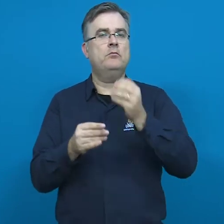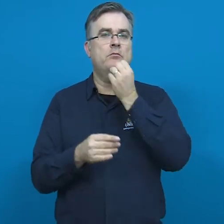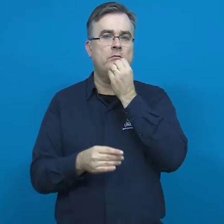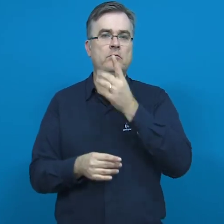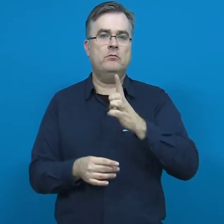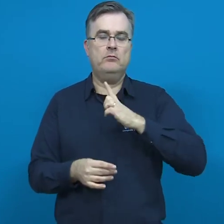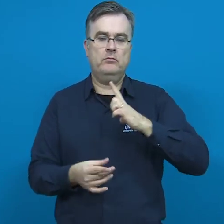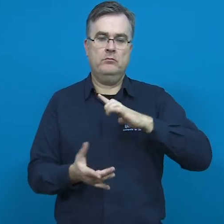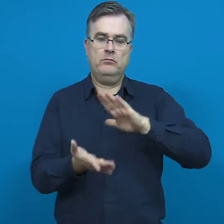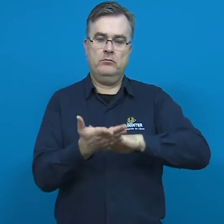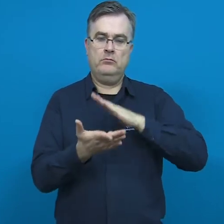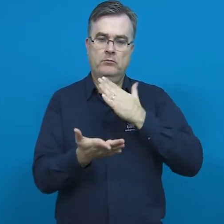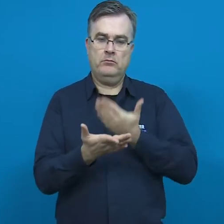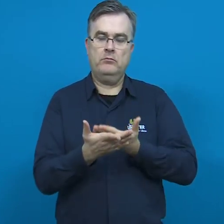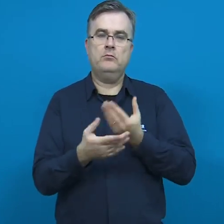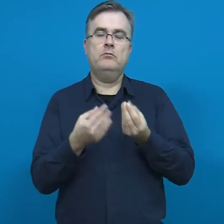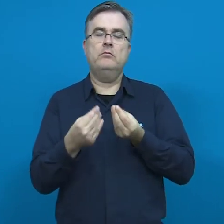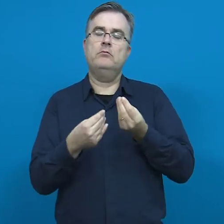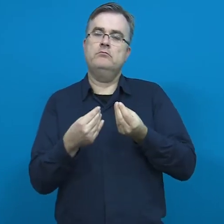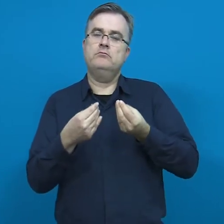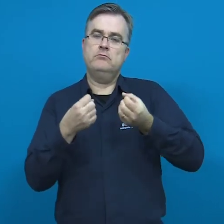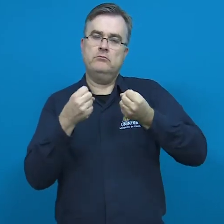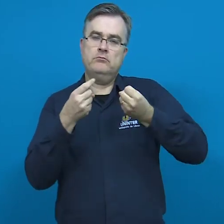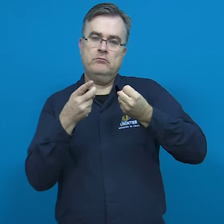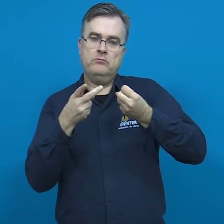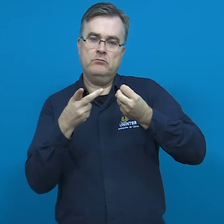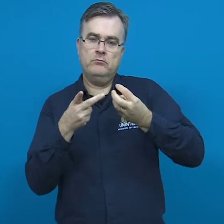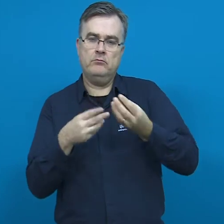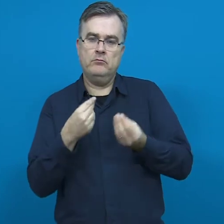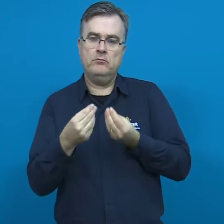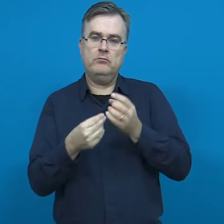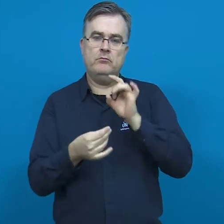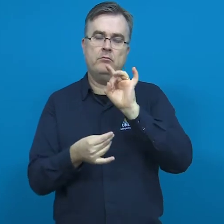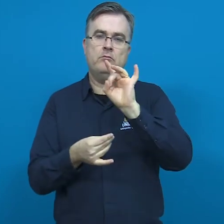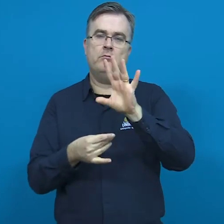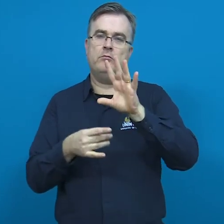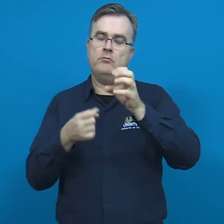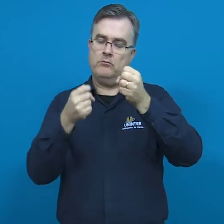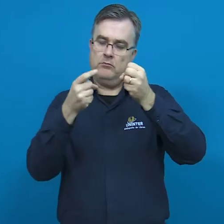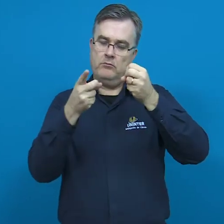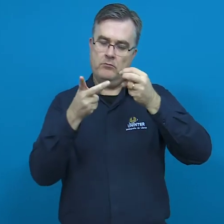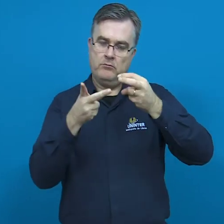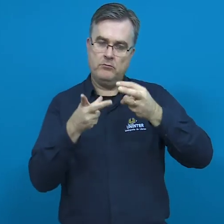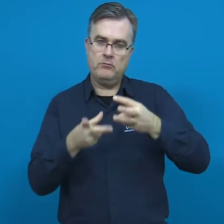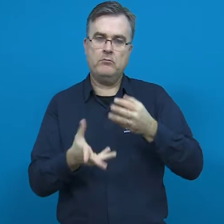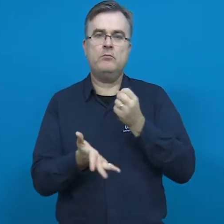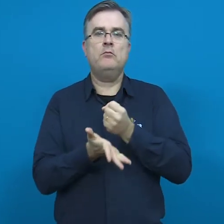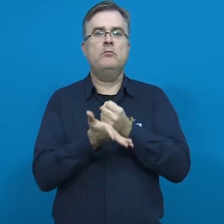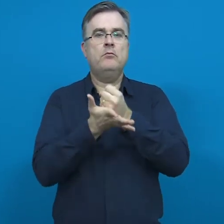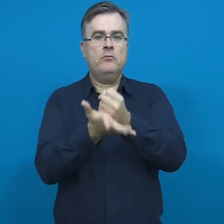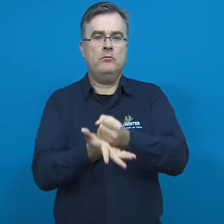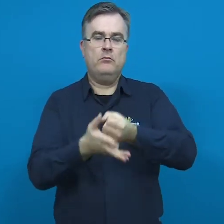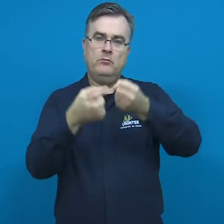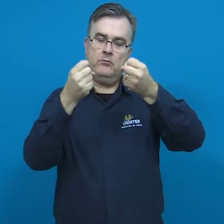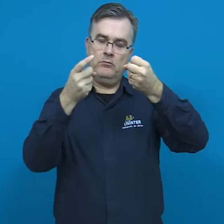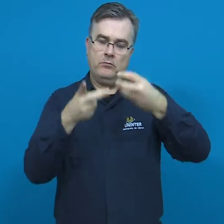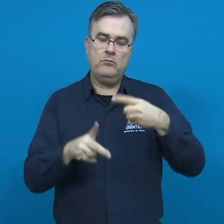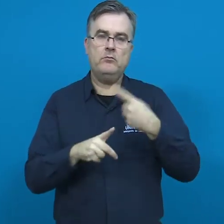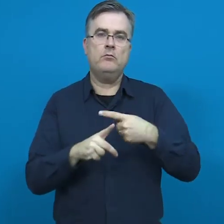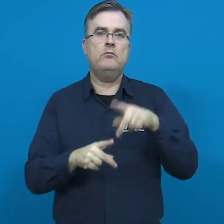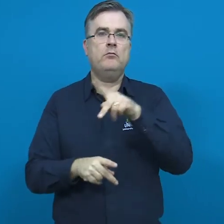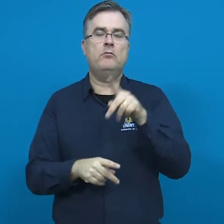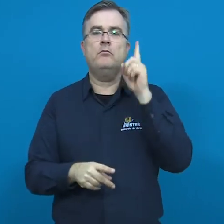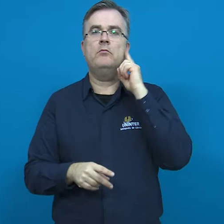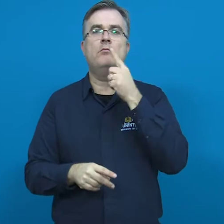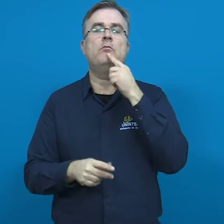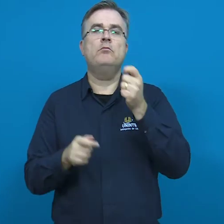iniciais, tudo bem que tenha um intérprete para dar só uma explicação, ajudar na